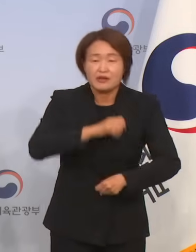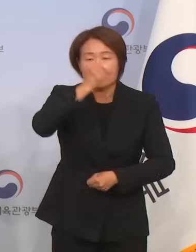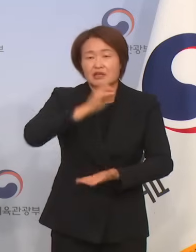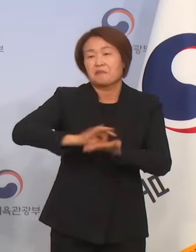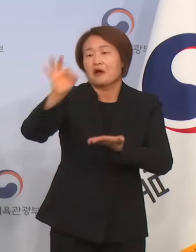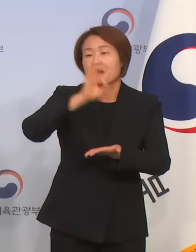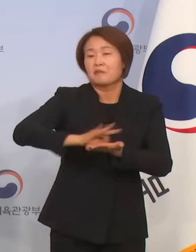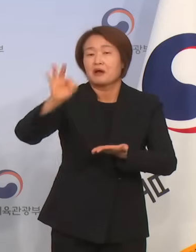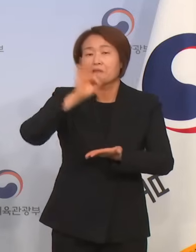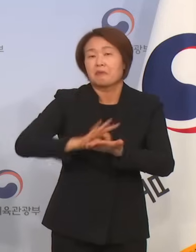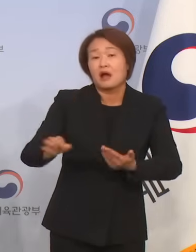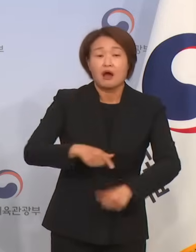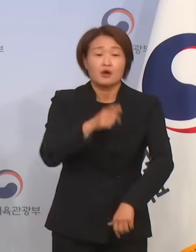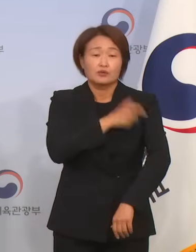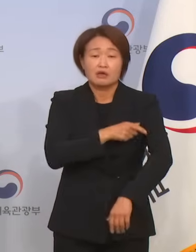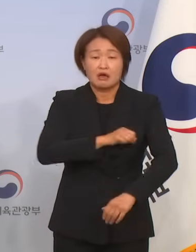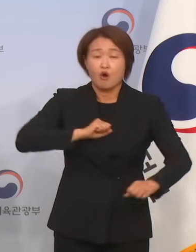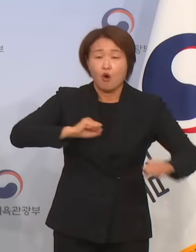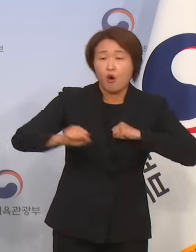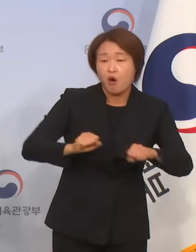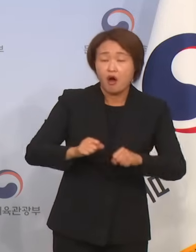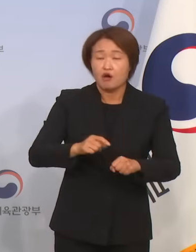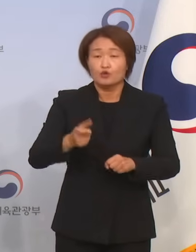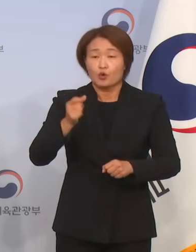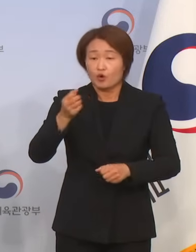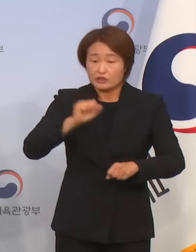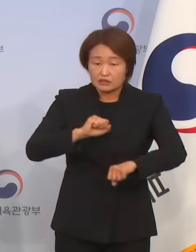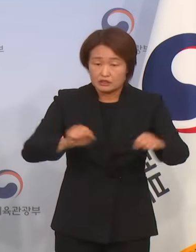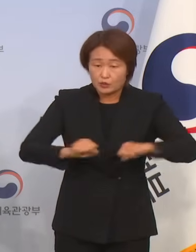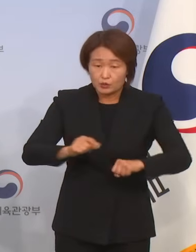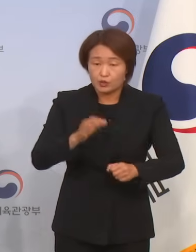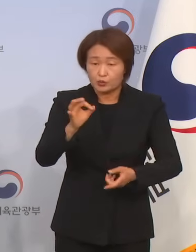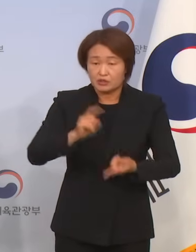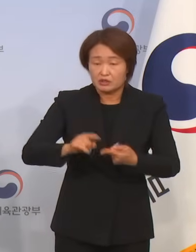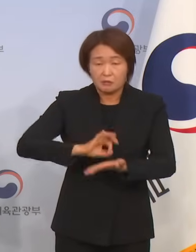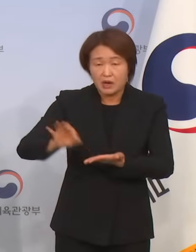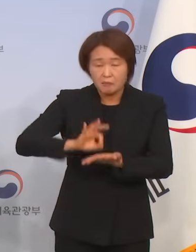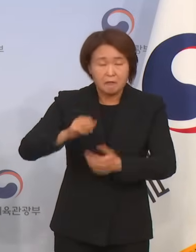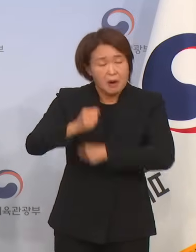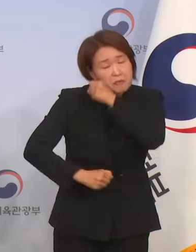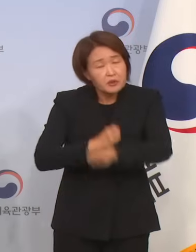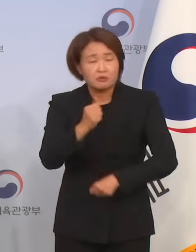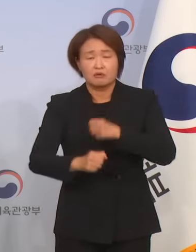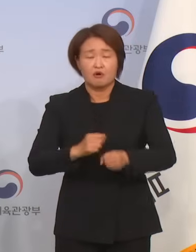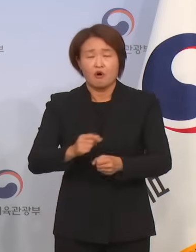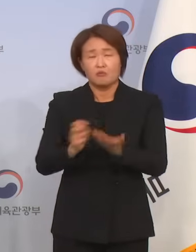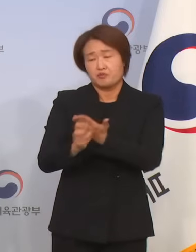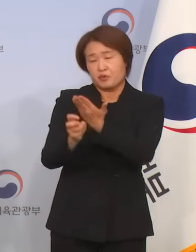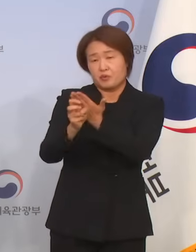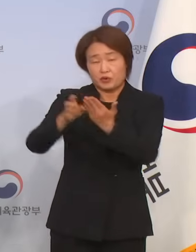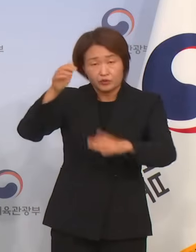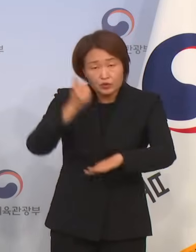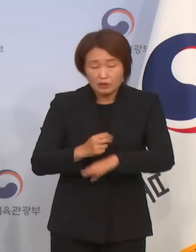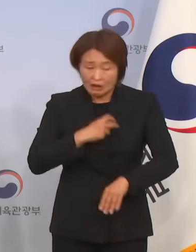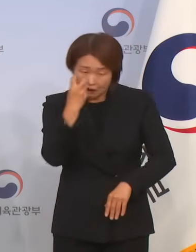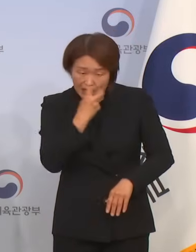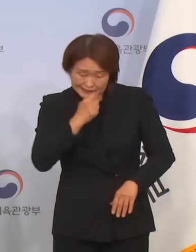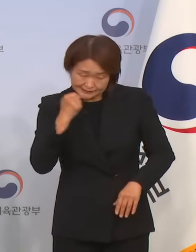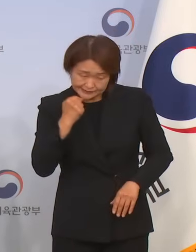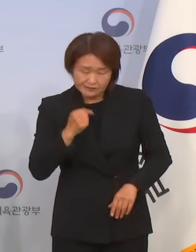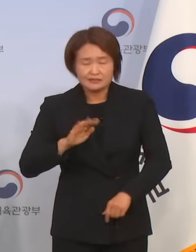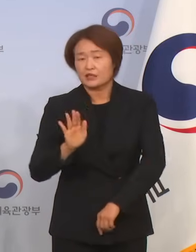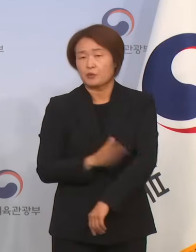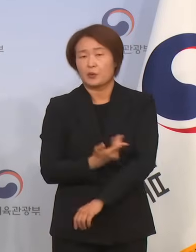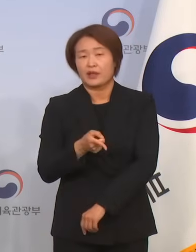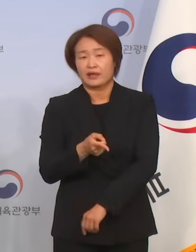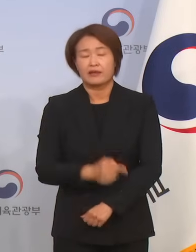집행하고 이사장 업무활동비를 근거 없이 지급하는 등 부실하게 운영하고 있는데도 이에 대한 지도관리를 철저히 하지